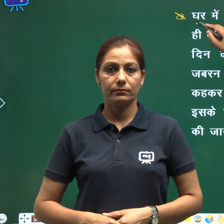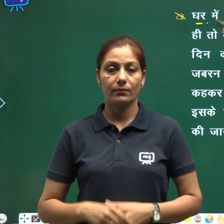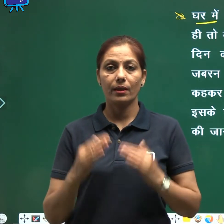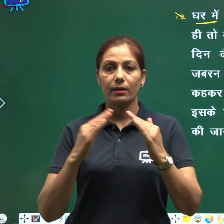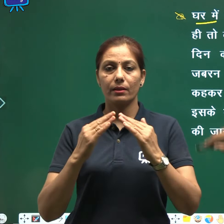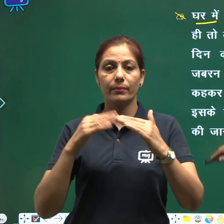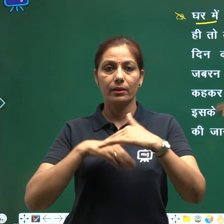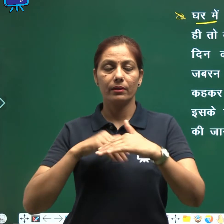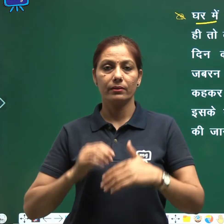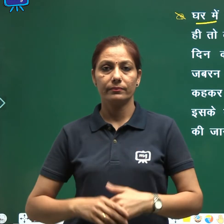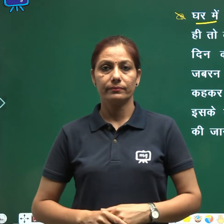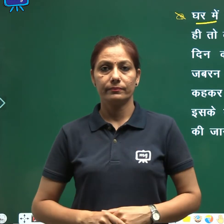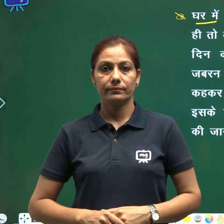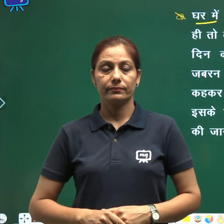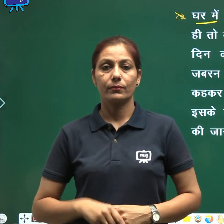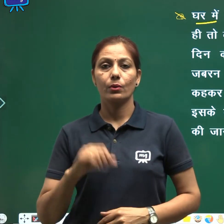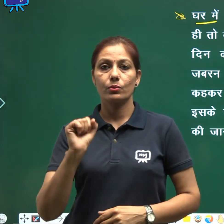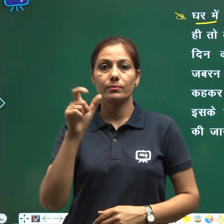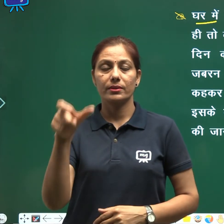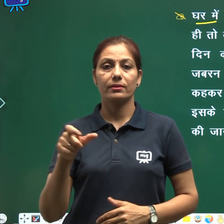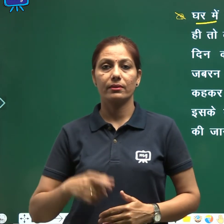घर में उसकी